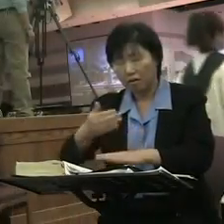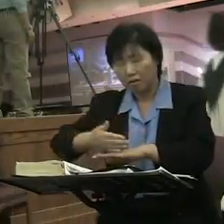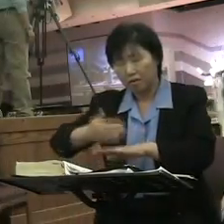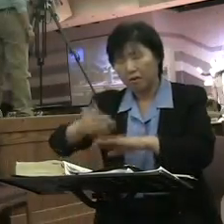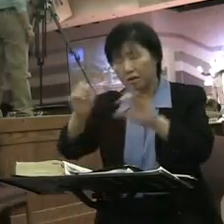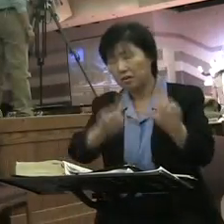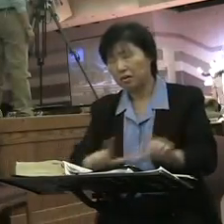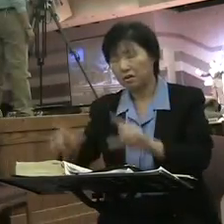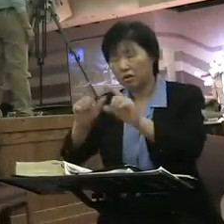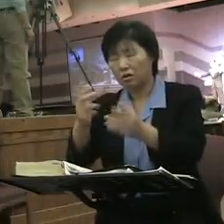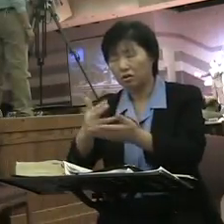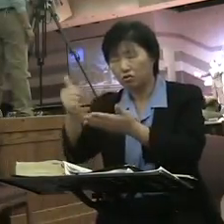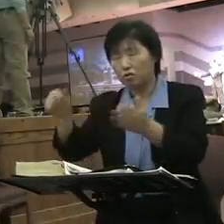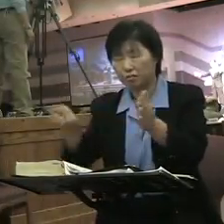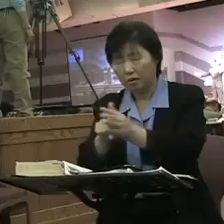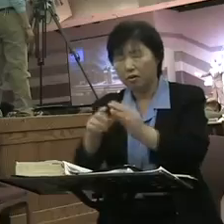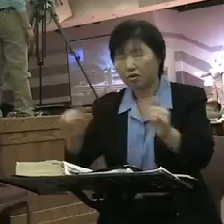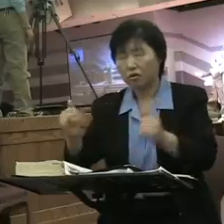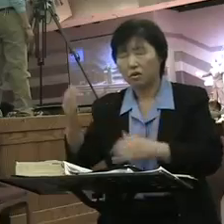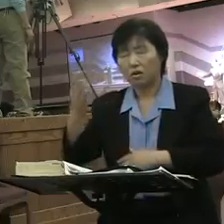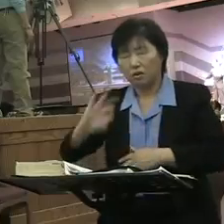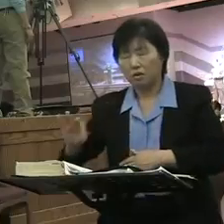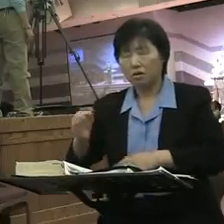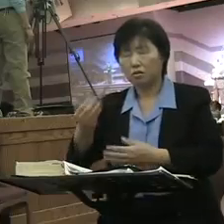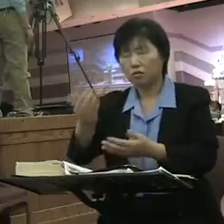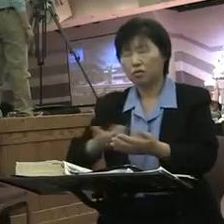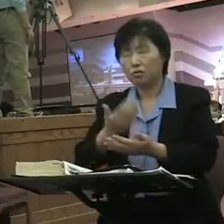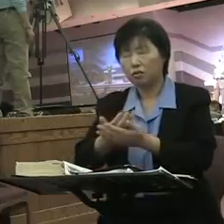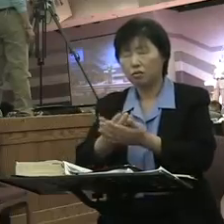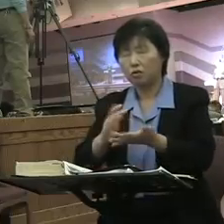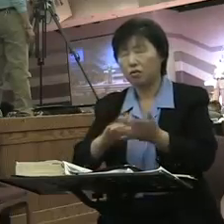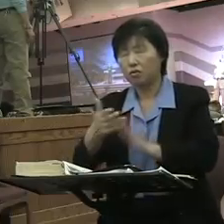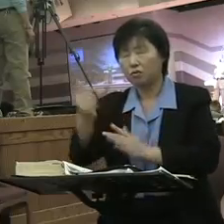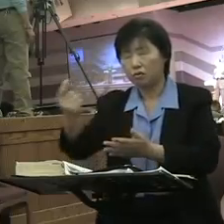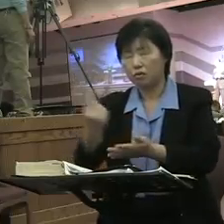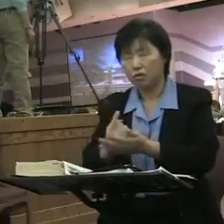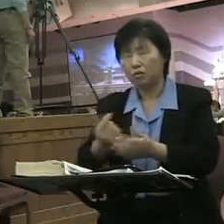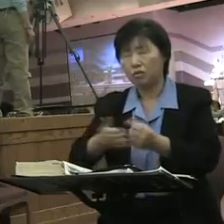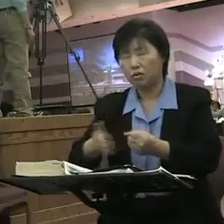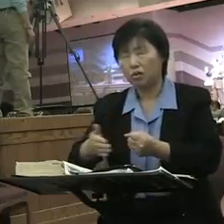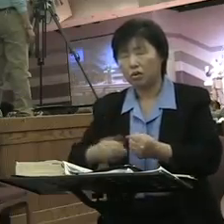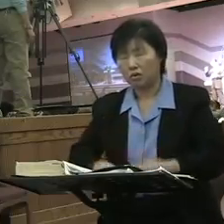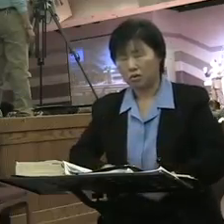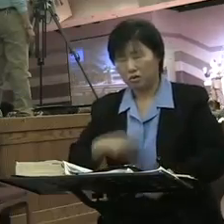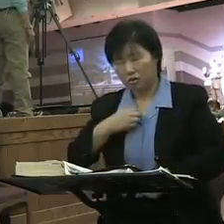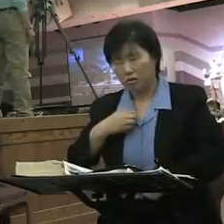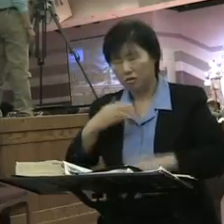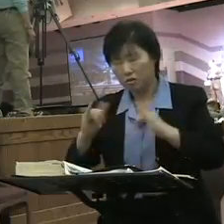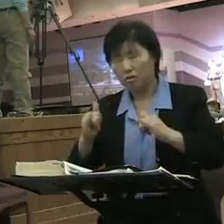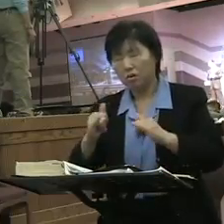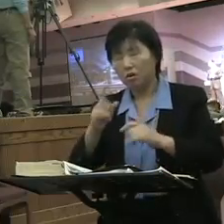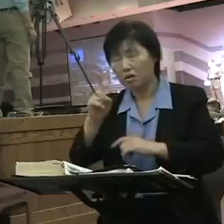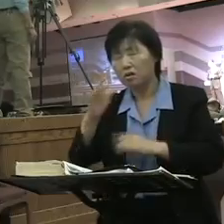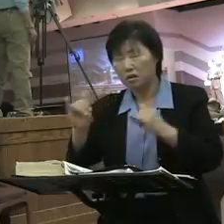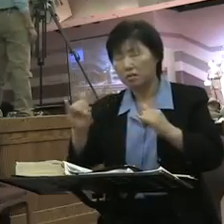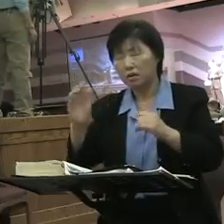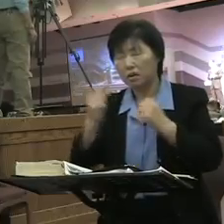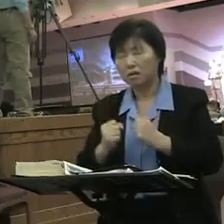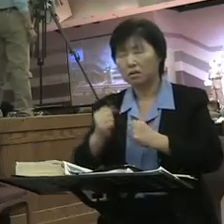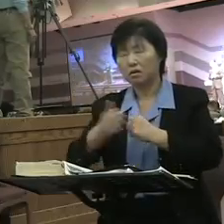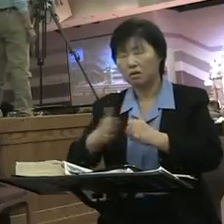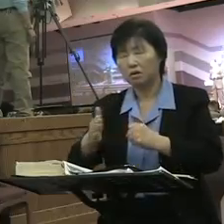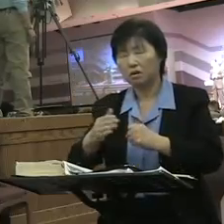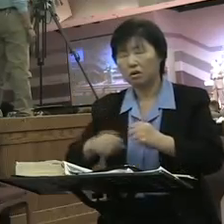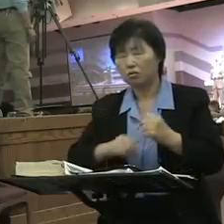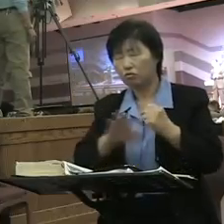백성들로 인쳐 주시옵소서. 예수님이 오셨기 때문에 의로운 자 한 분이 계시기 때문에 우리가